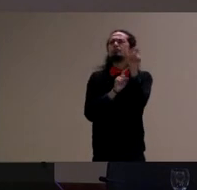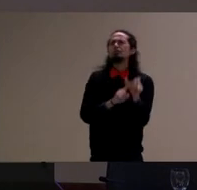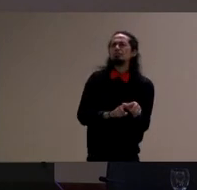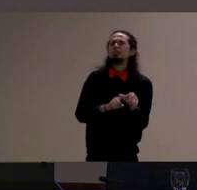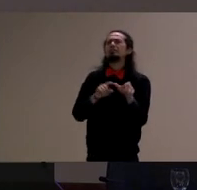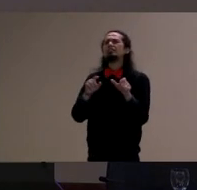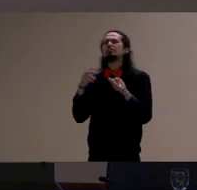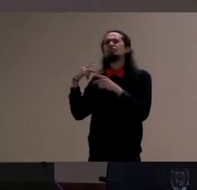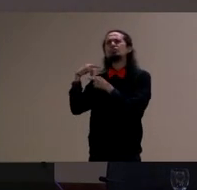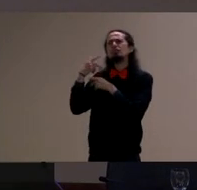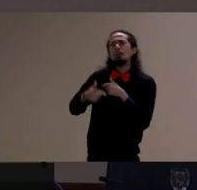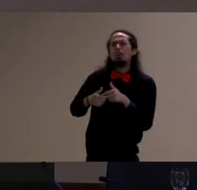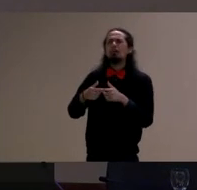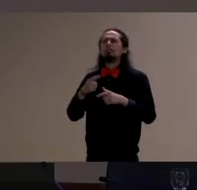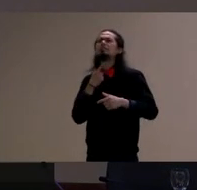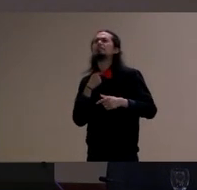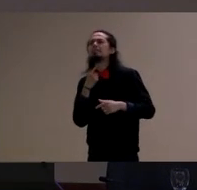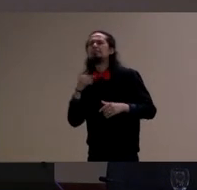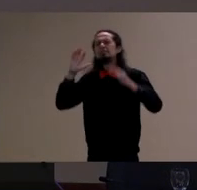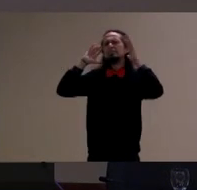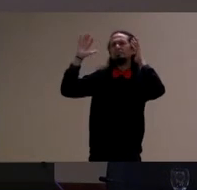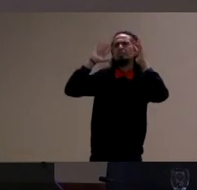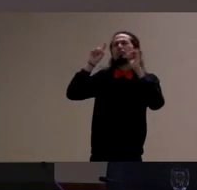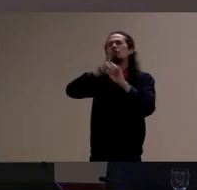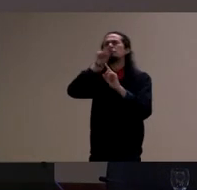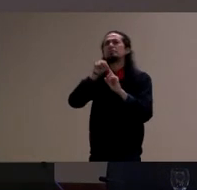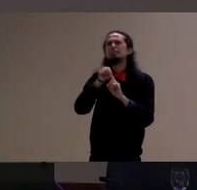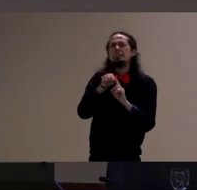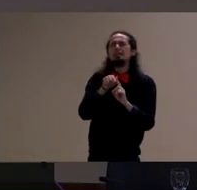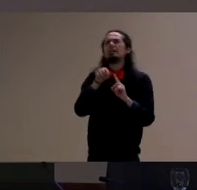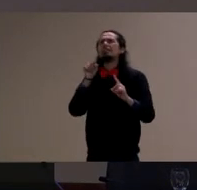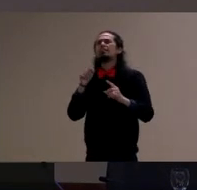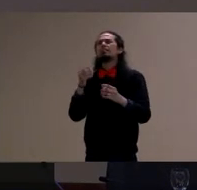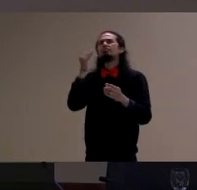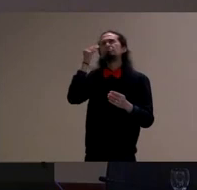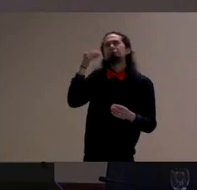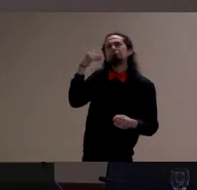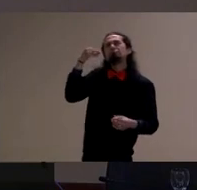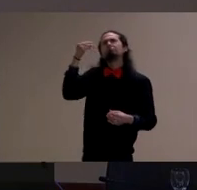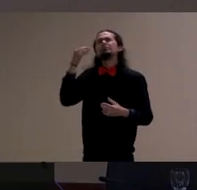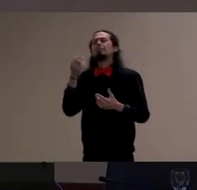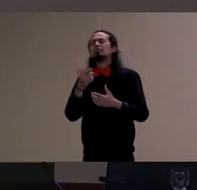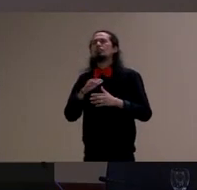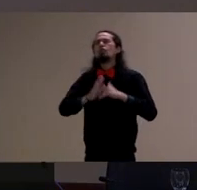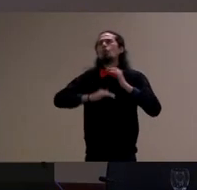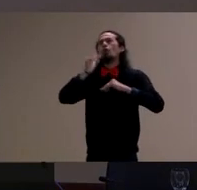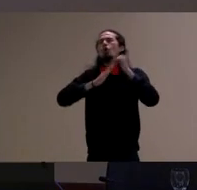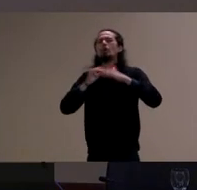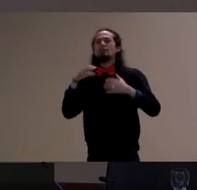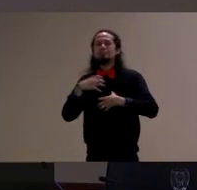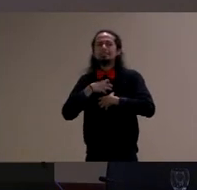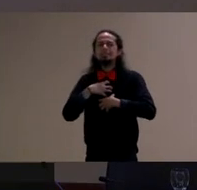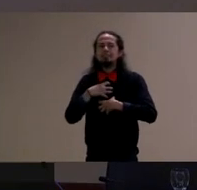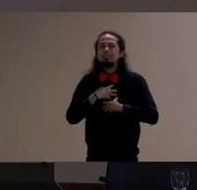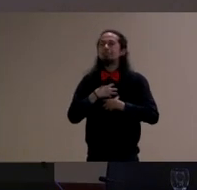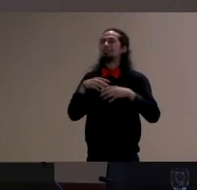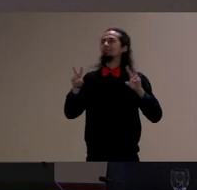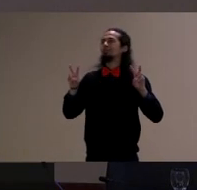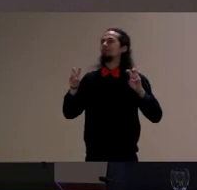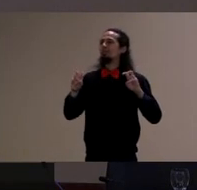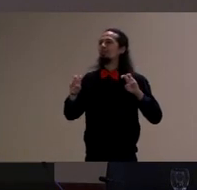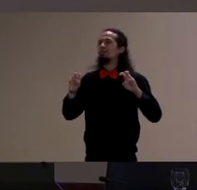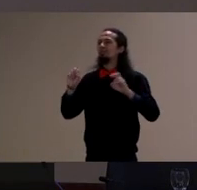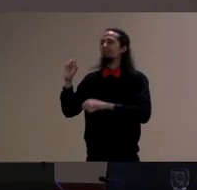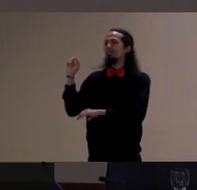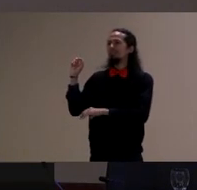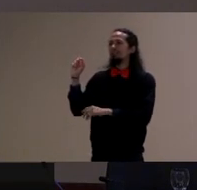imagina fantasia deseja aprende Observe Experimenta narra questione constrói sentidos sobre a natureza EA